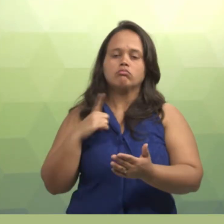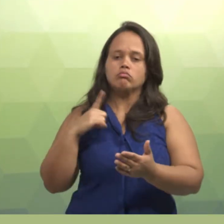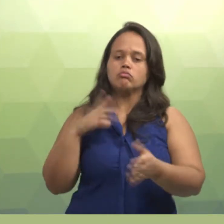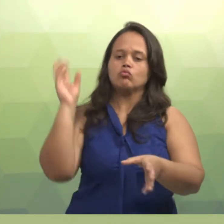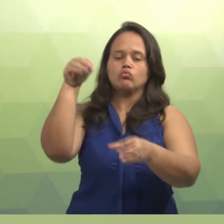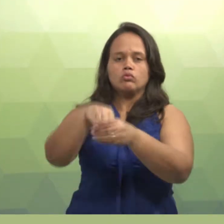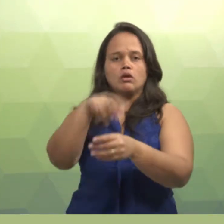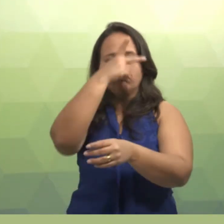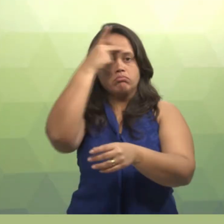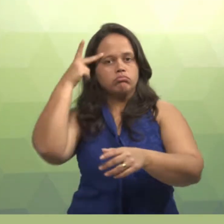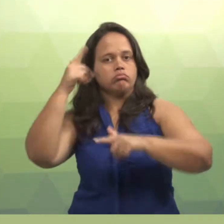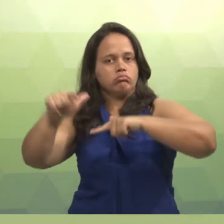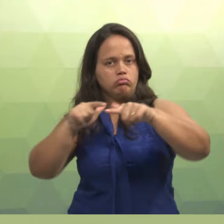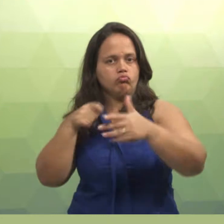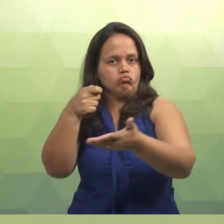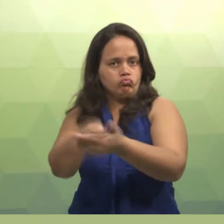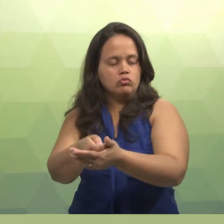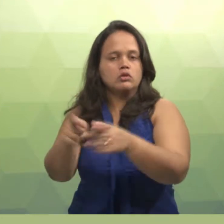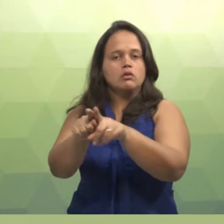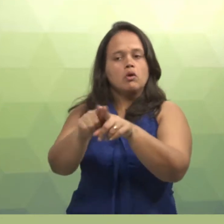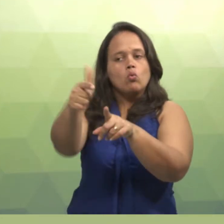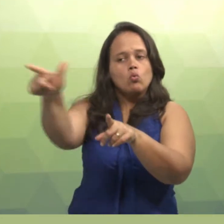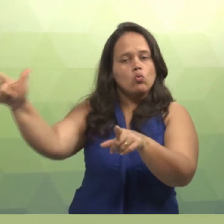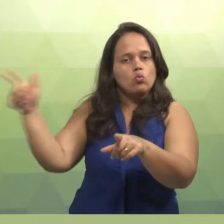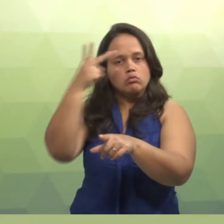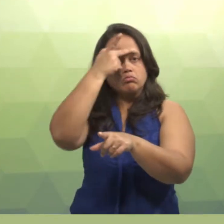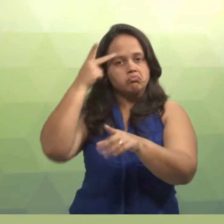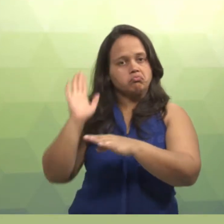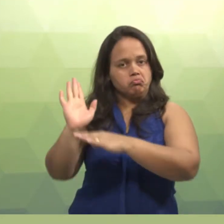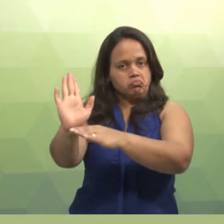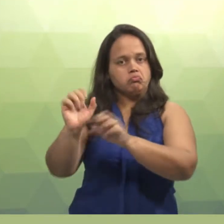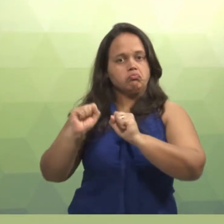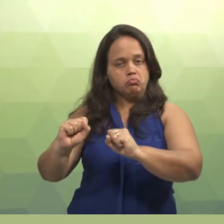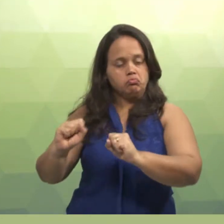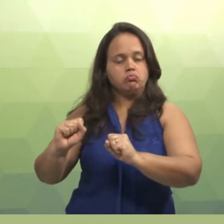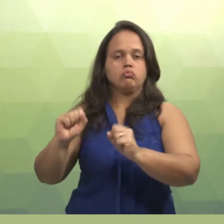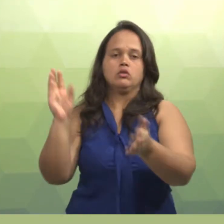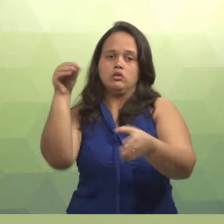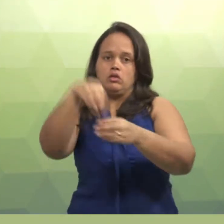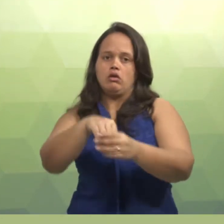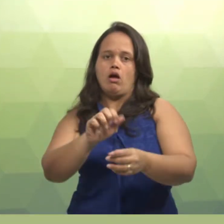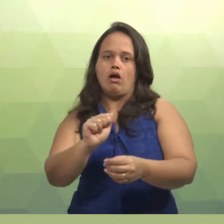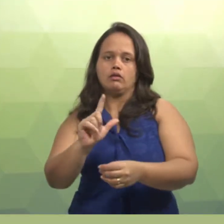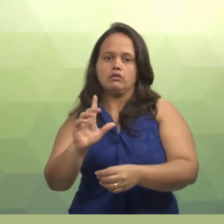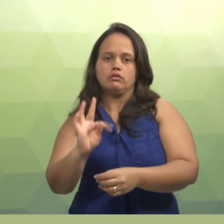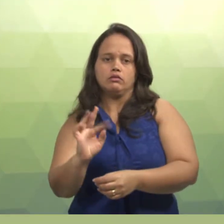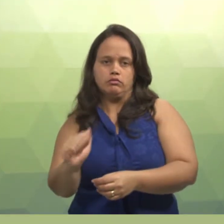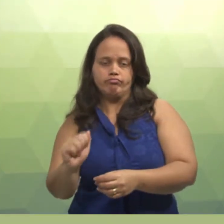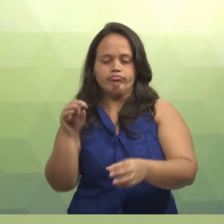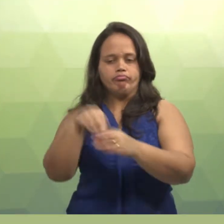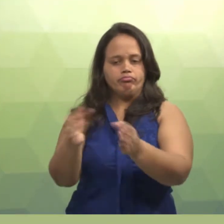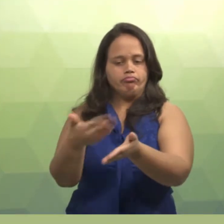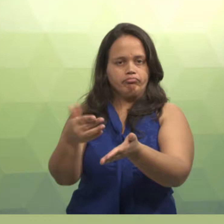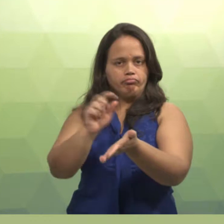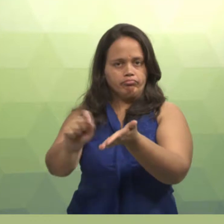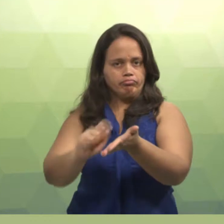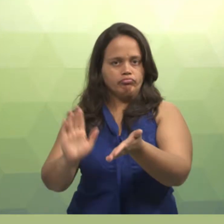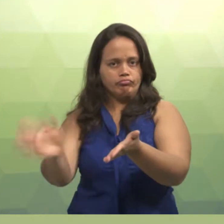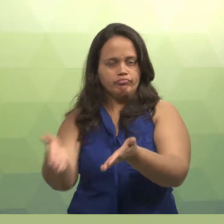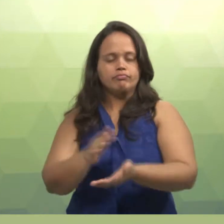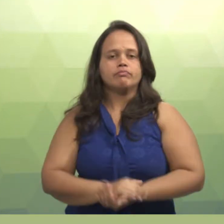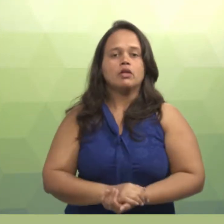da Caixa Escolar é o diretor da escola e dela podem fazer parte professores e demais servidores da